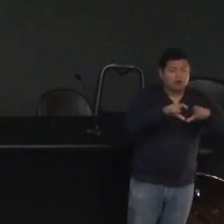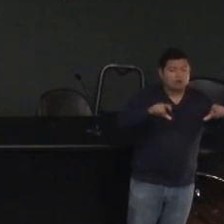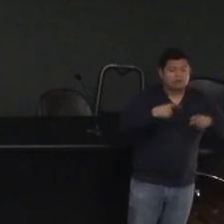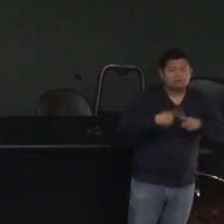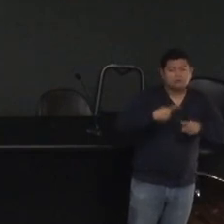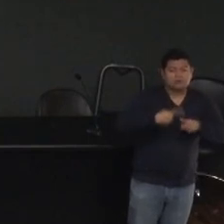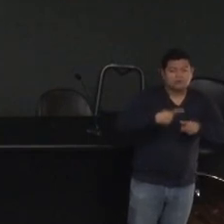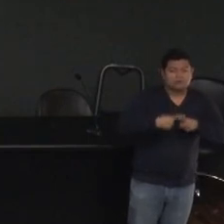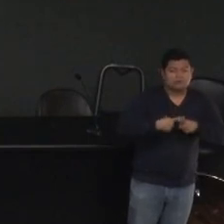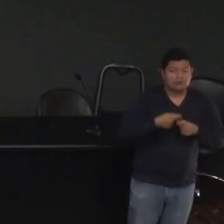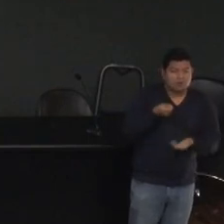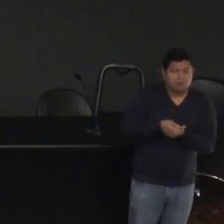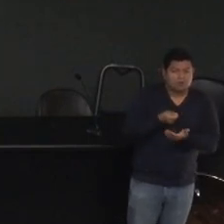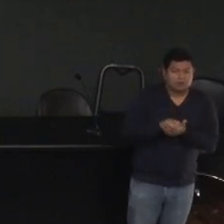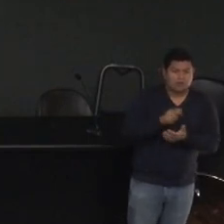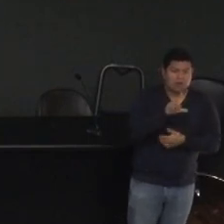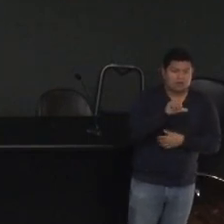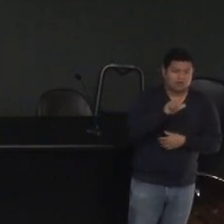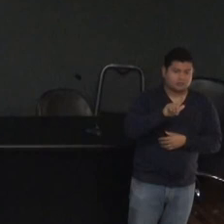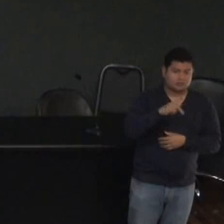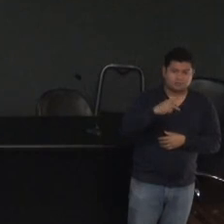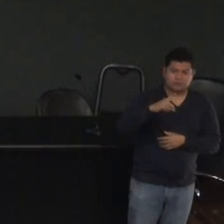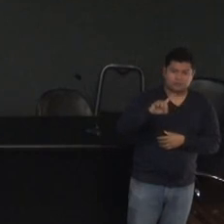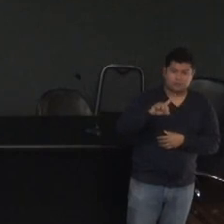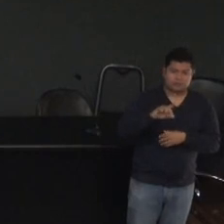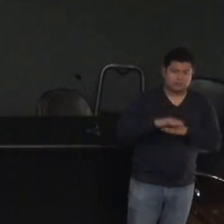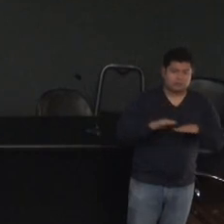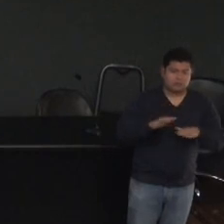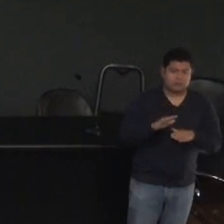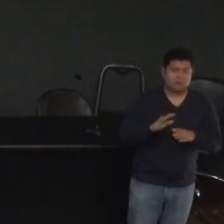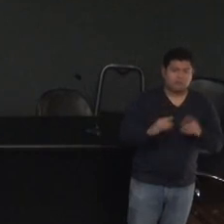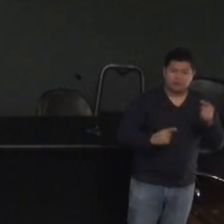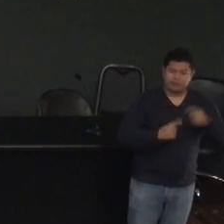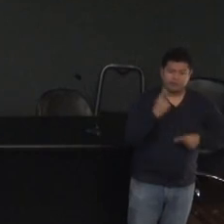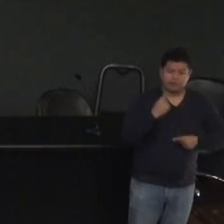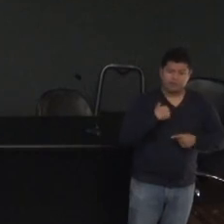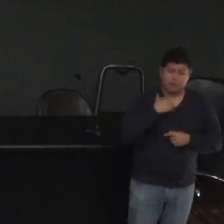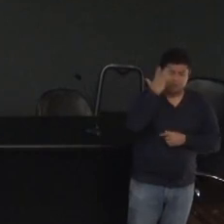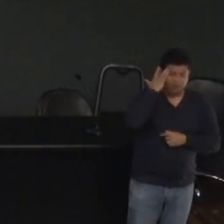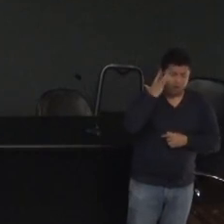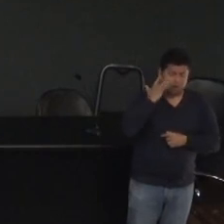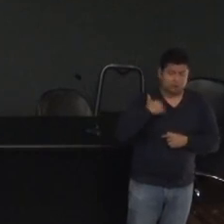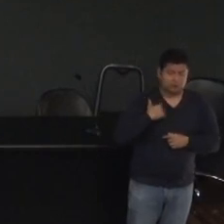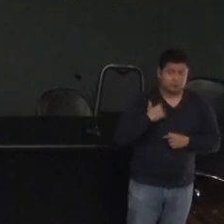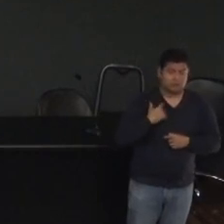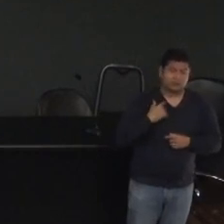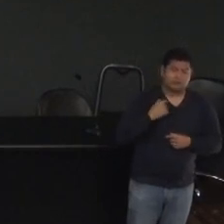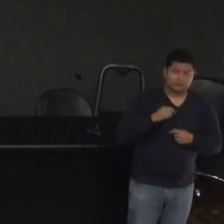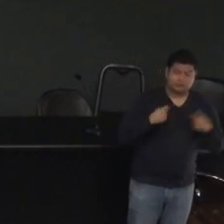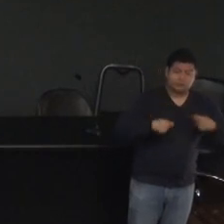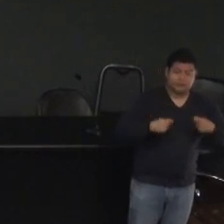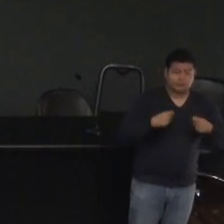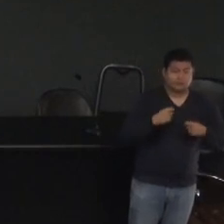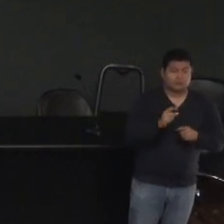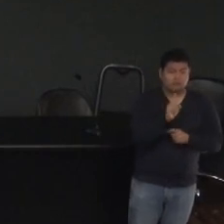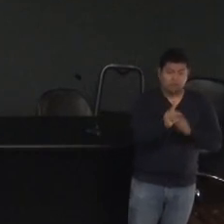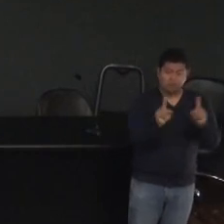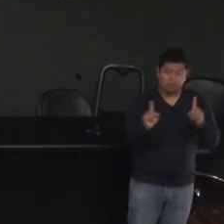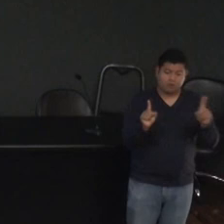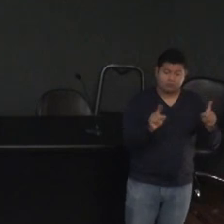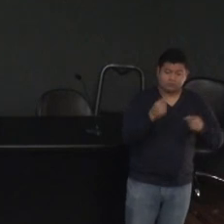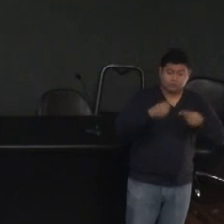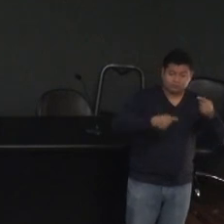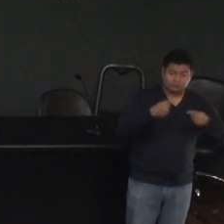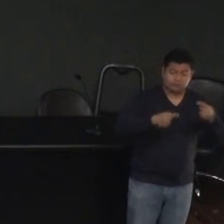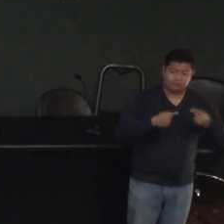a obrigatoriedade da lgpd beleza mas é que eu acho que isso aqui não se aplica ao contrário então daí você vai discutir no caso a casa né uma situação